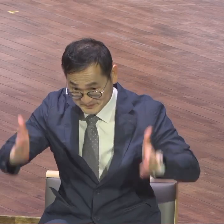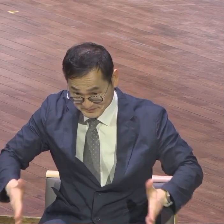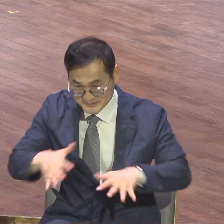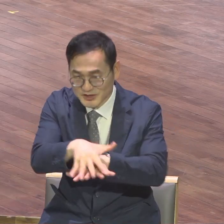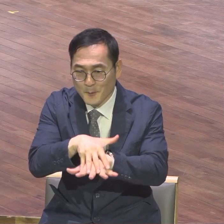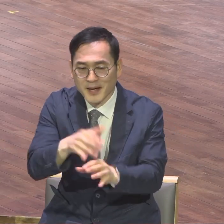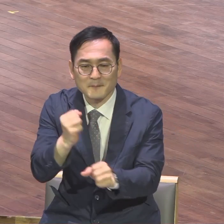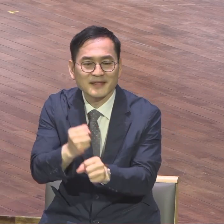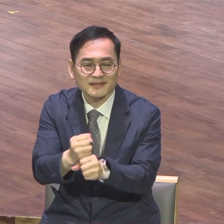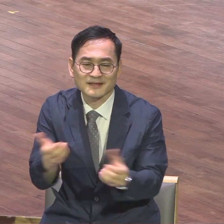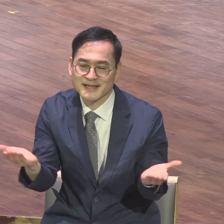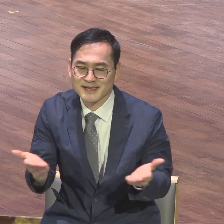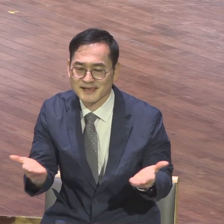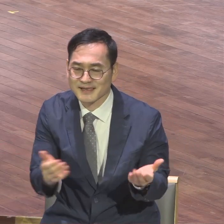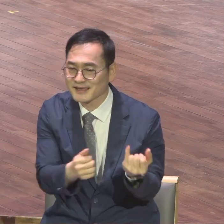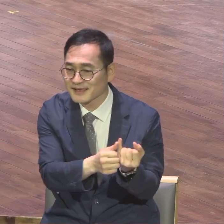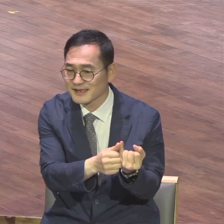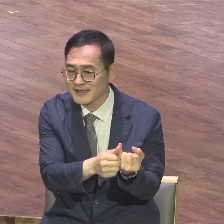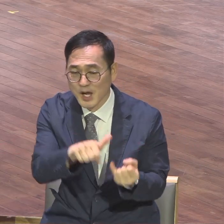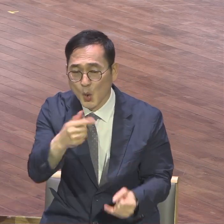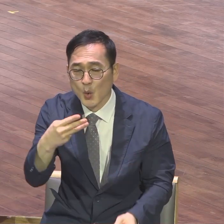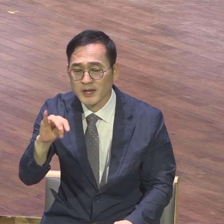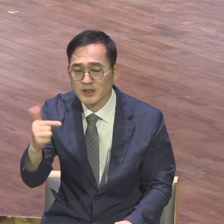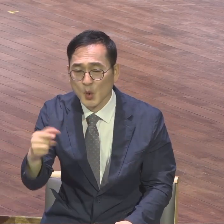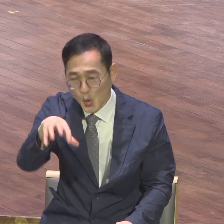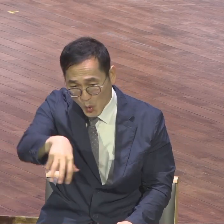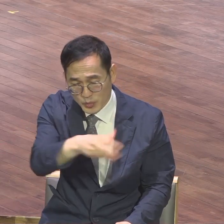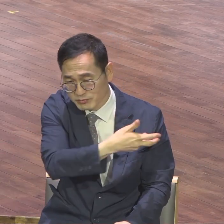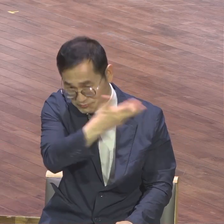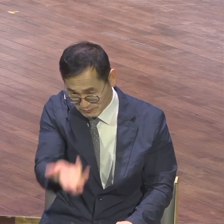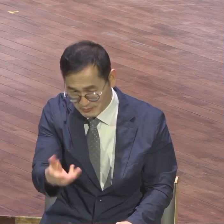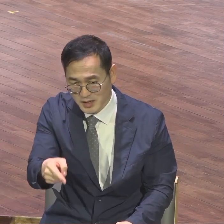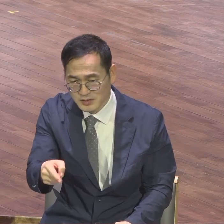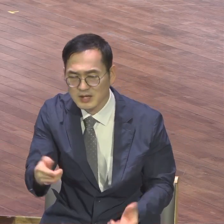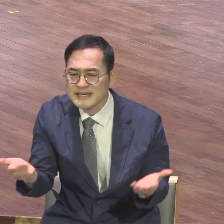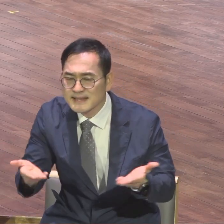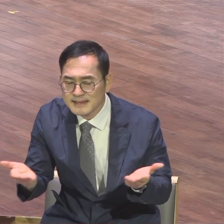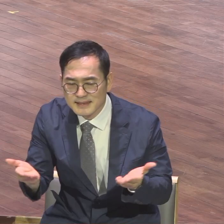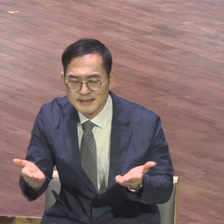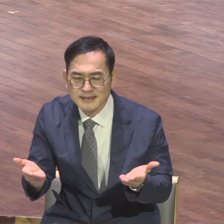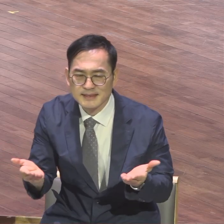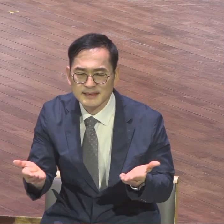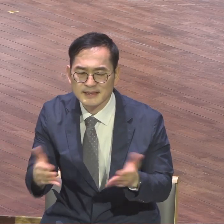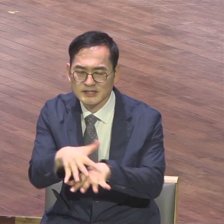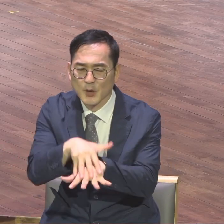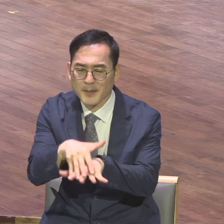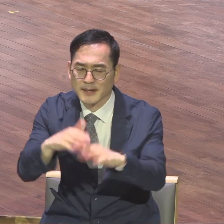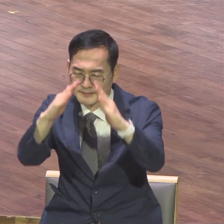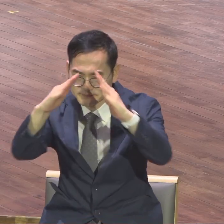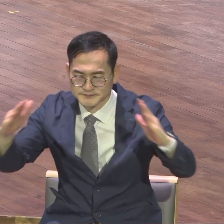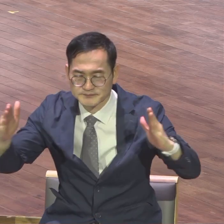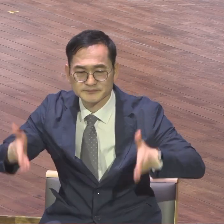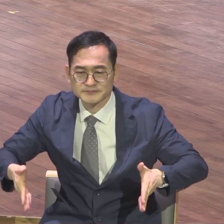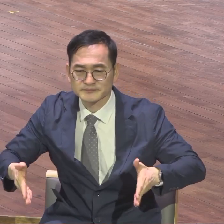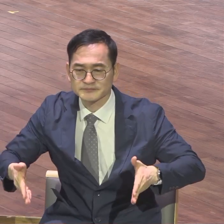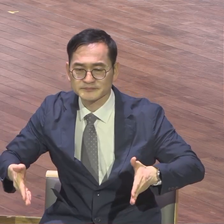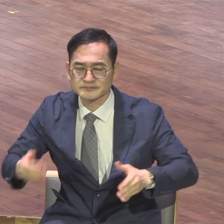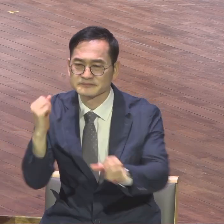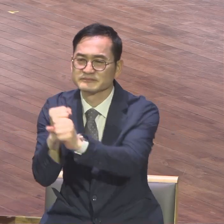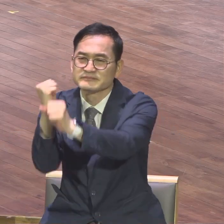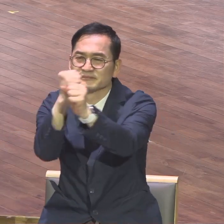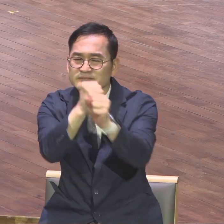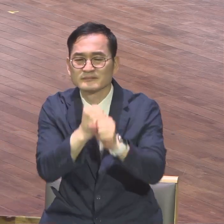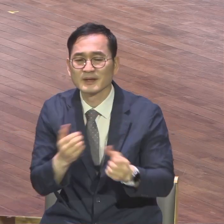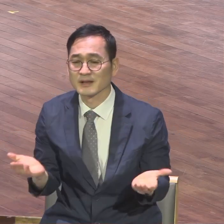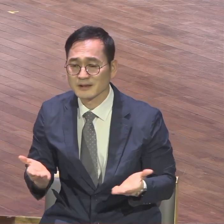것이더라. 고린도에 정착한 이 브리스길라가, 브리스가 부부가 천막 사업을 했어요. 천막